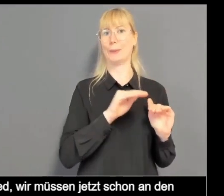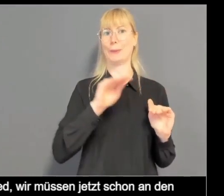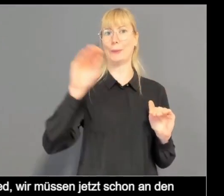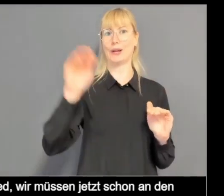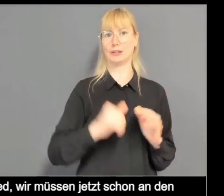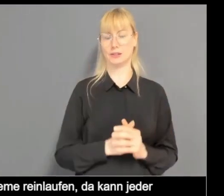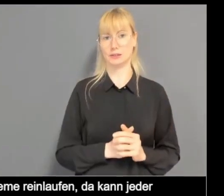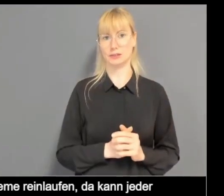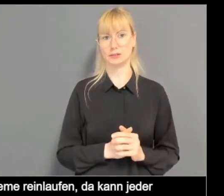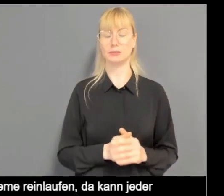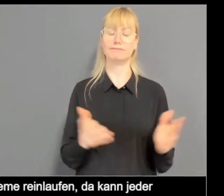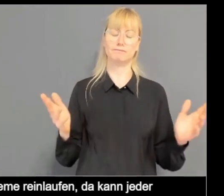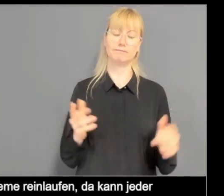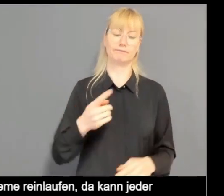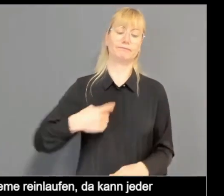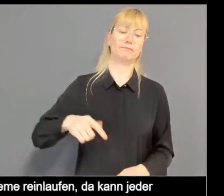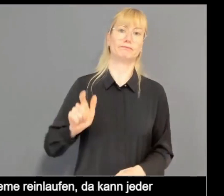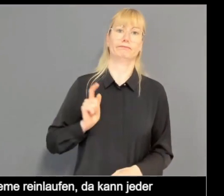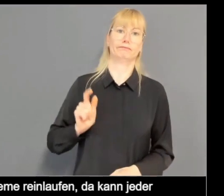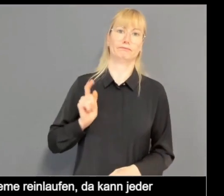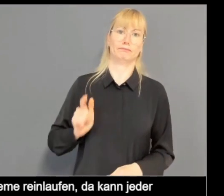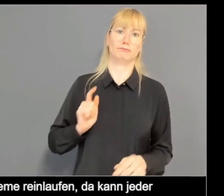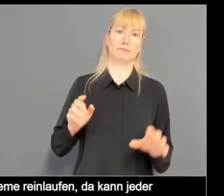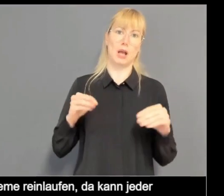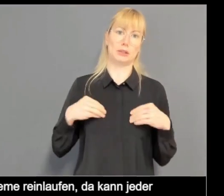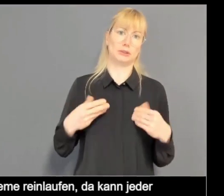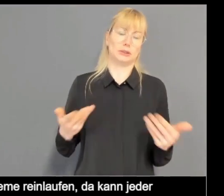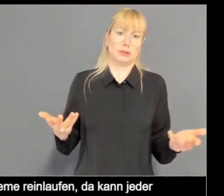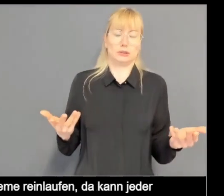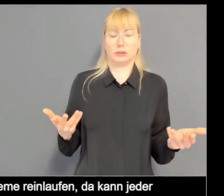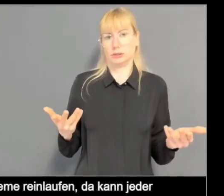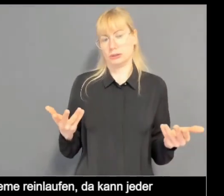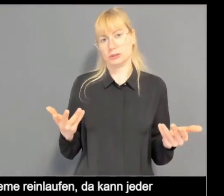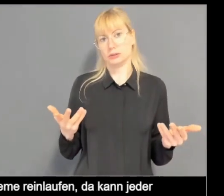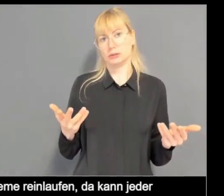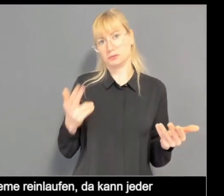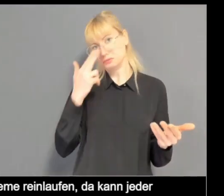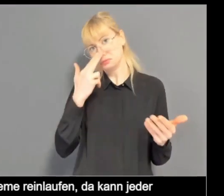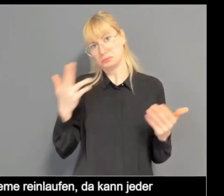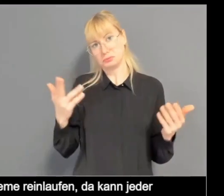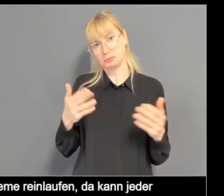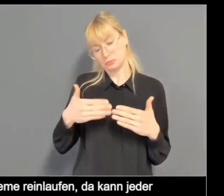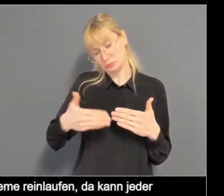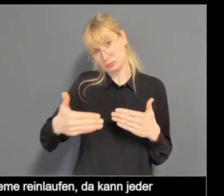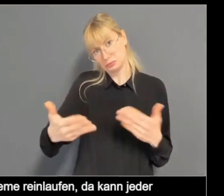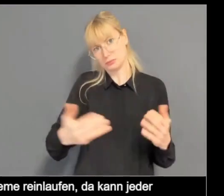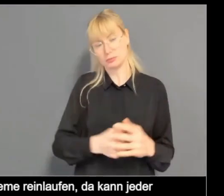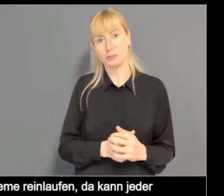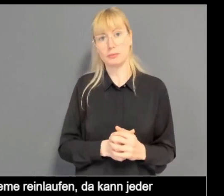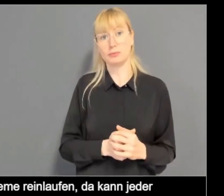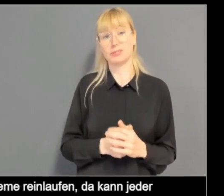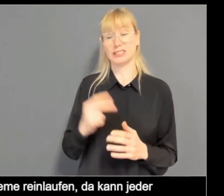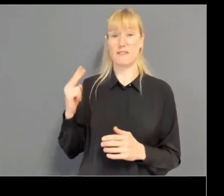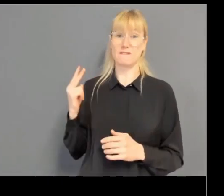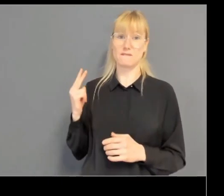steigenden Inzidenzen. Insofern müssen wir einfach auch abwarten, was jetzt in den nächsten 4 Tagen passiert, wie die Diskussion weitergeht. Insgesamt ist